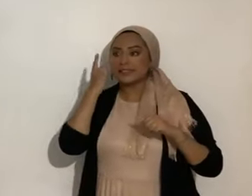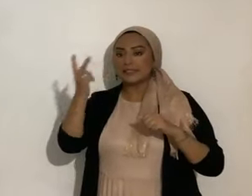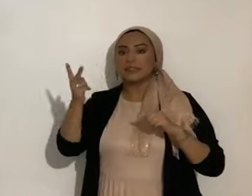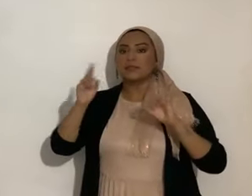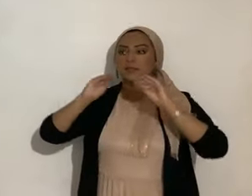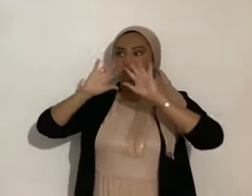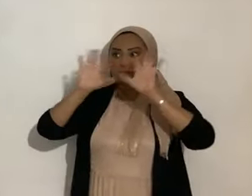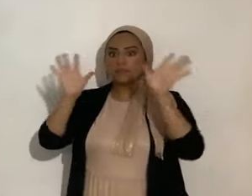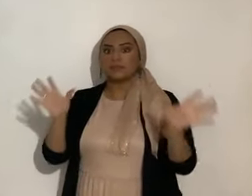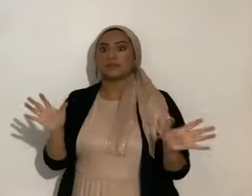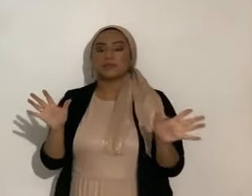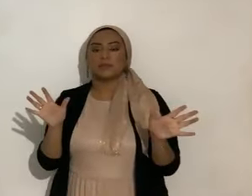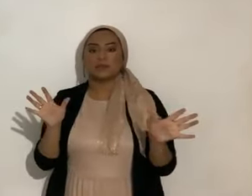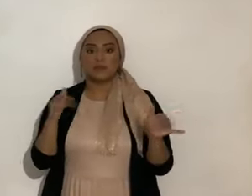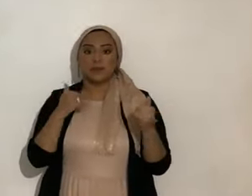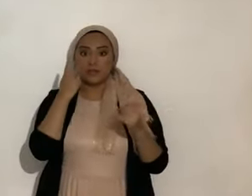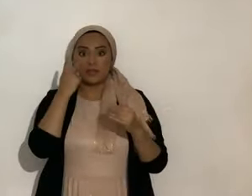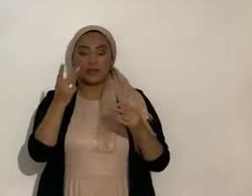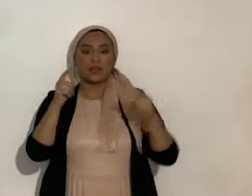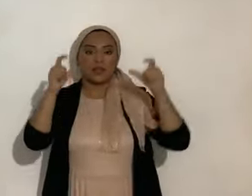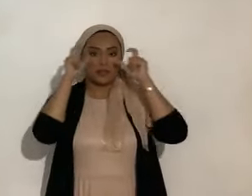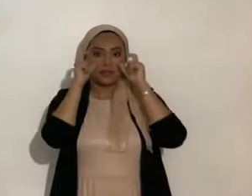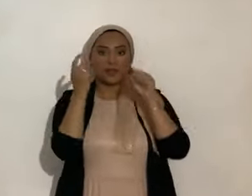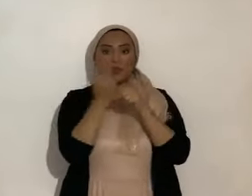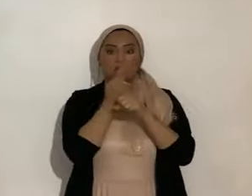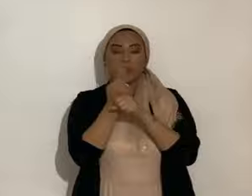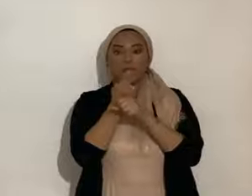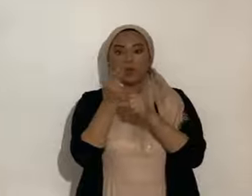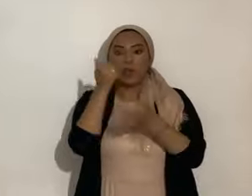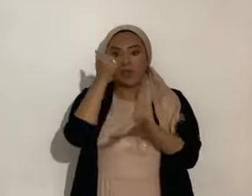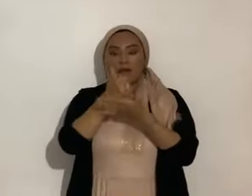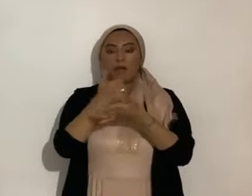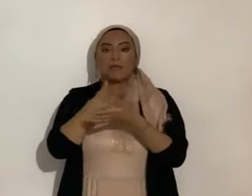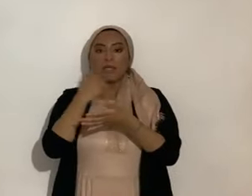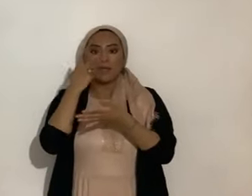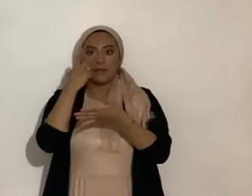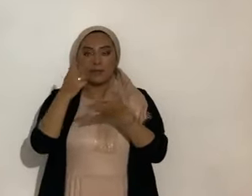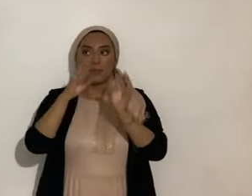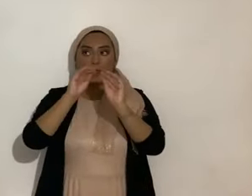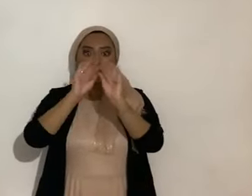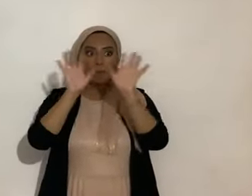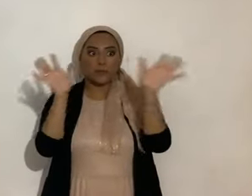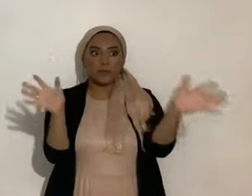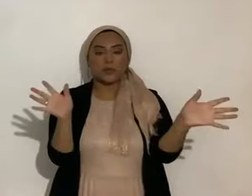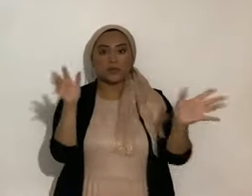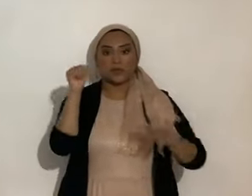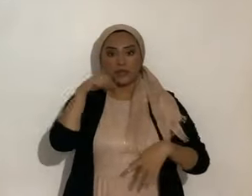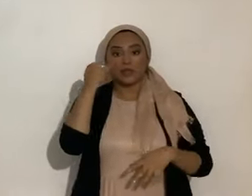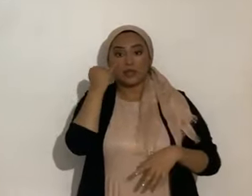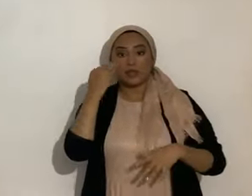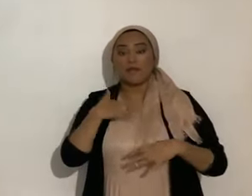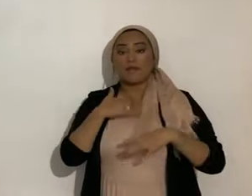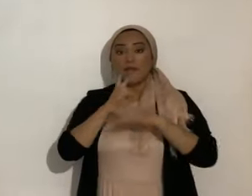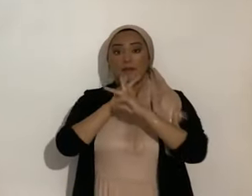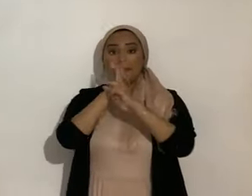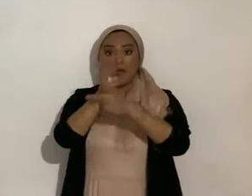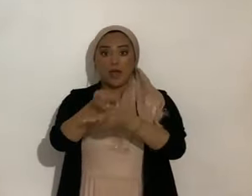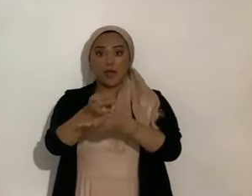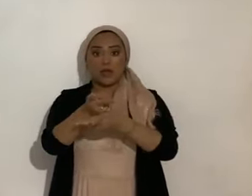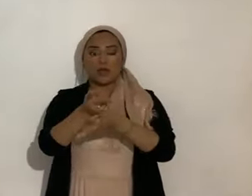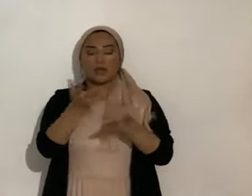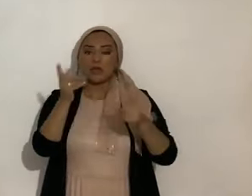claro, como yo estoy viendo claro con estos lentes que tienen cierta graduación para mí. ¿Sí? De acuerdo, tal vez si yo te los presto, no